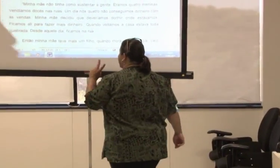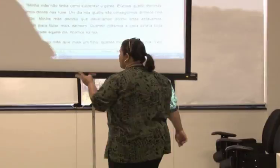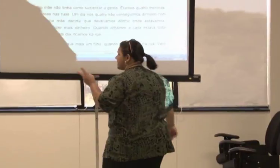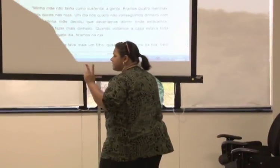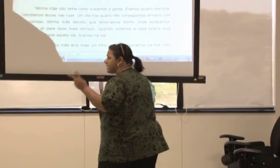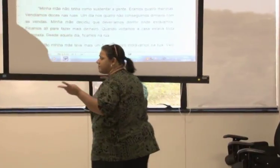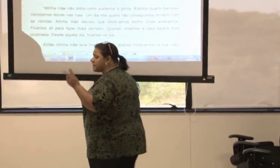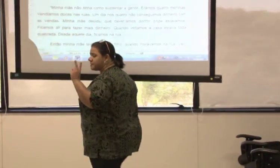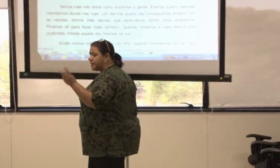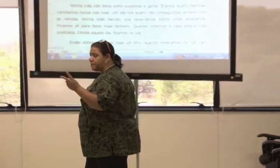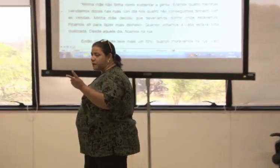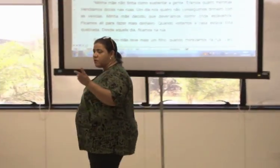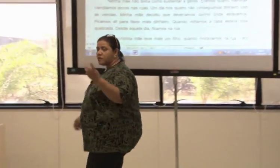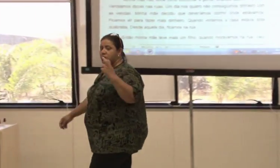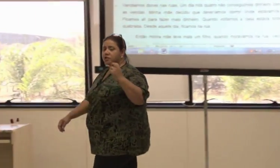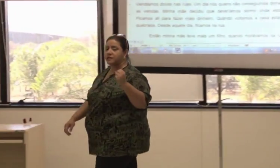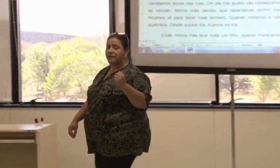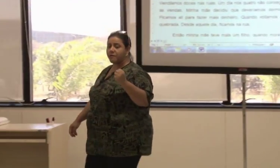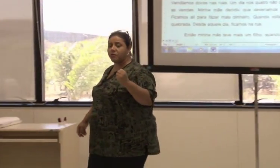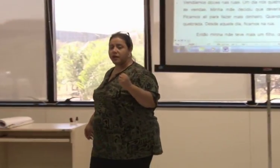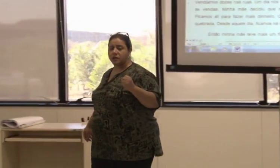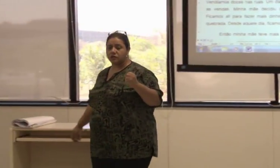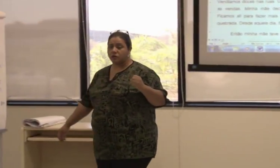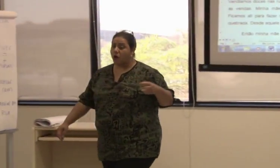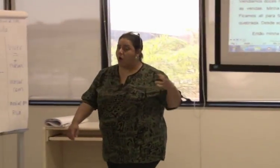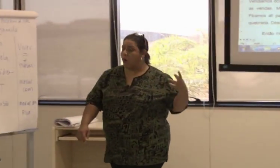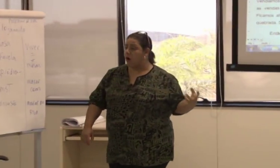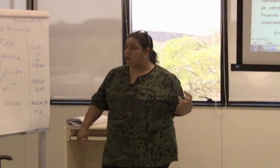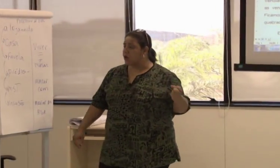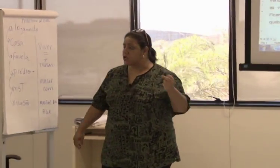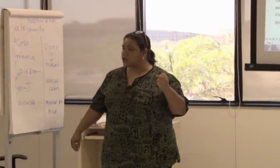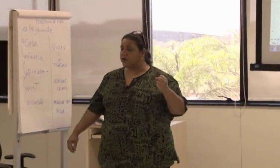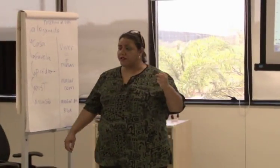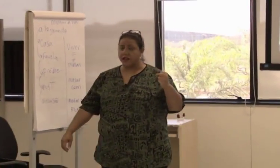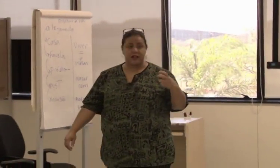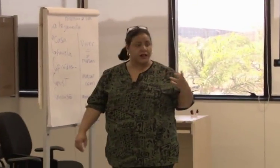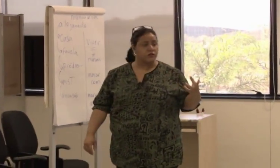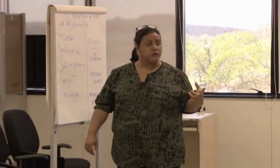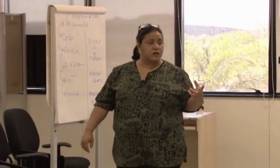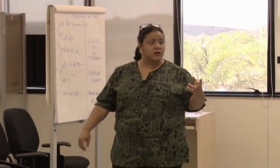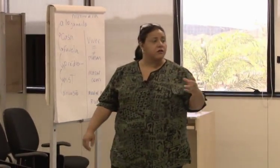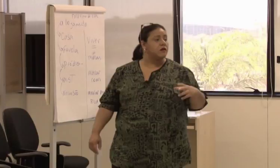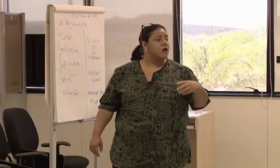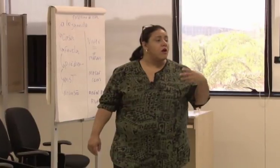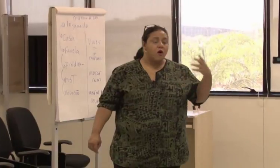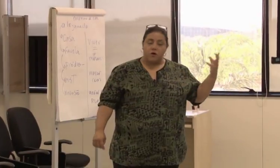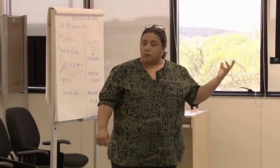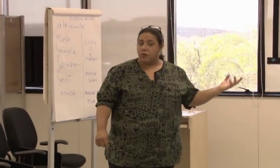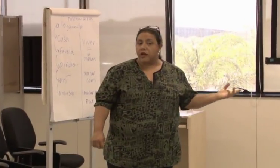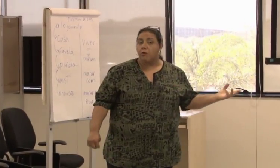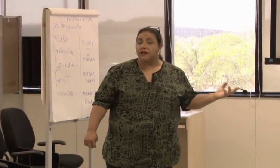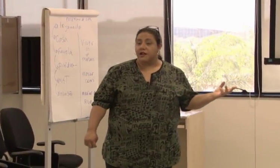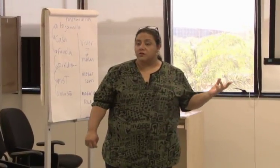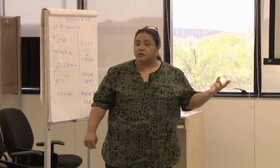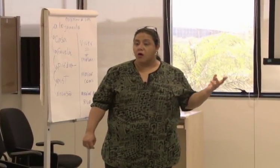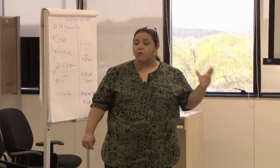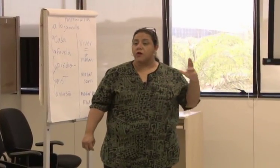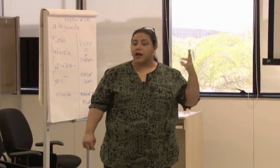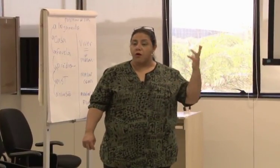Sempre, sempre, sempre, quando a gente recebe um texto ou algo que a gente vai ter que traduzir, porque é uma tradução, porque é